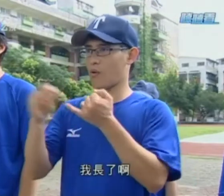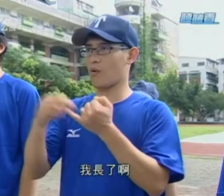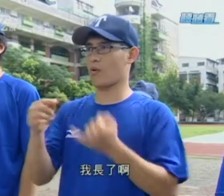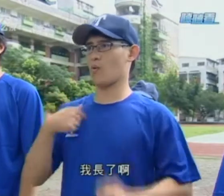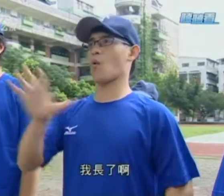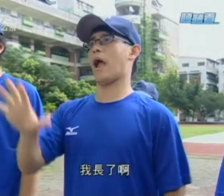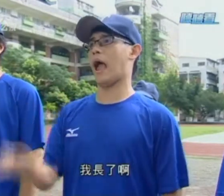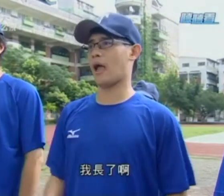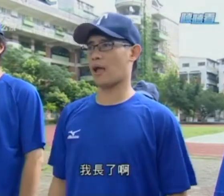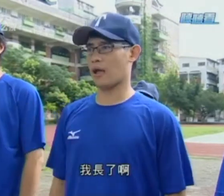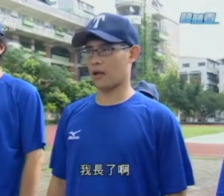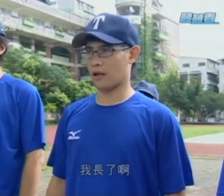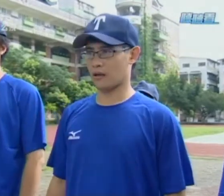我长了。